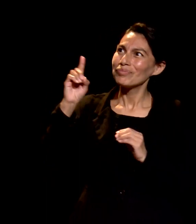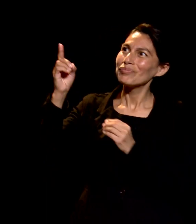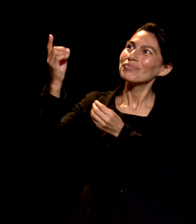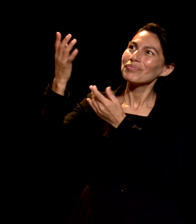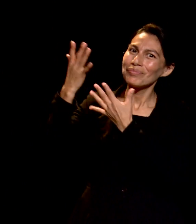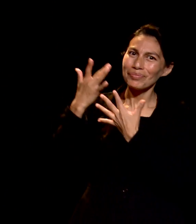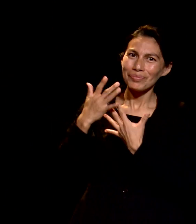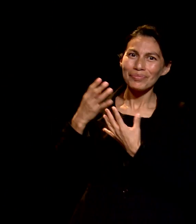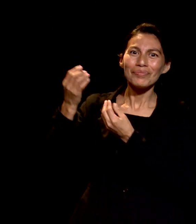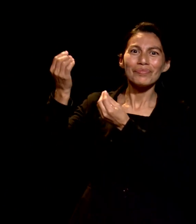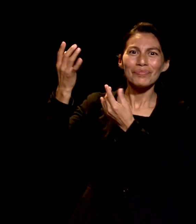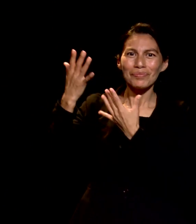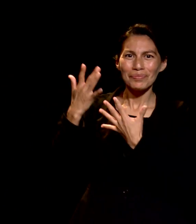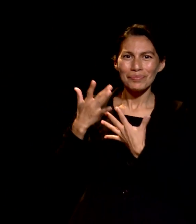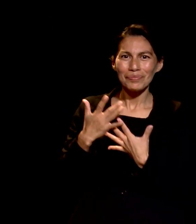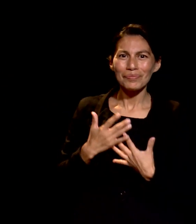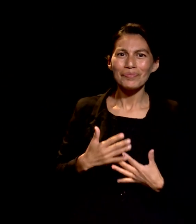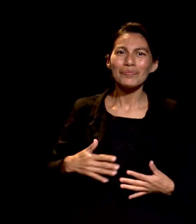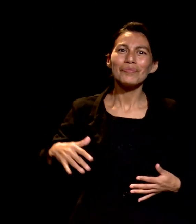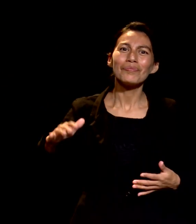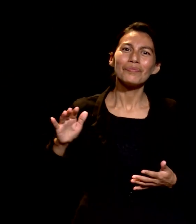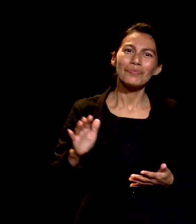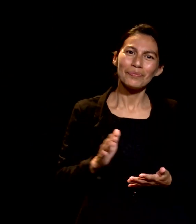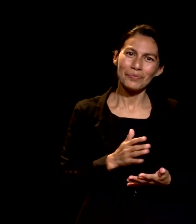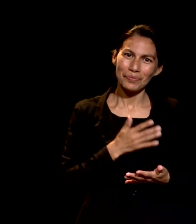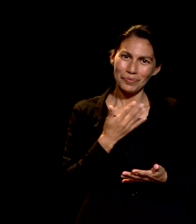encontramos en ti